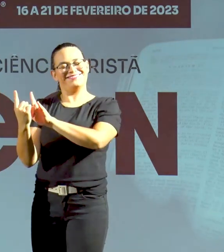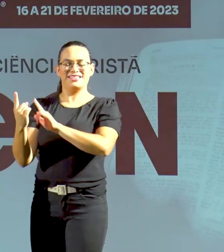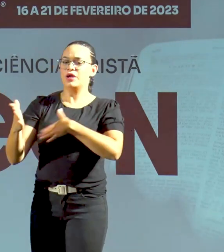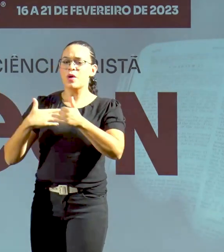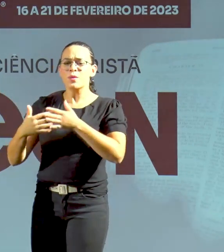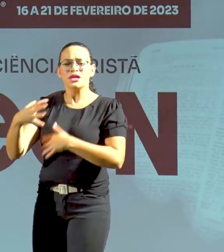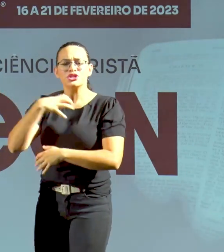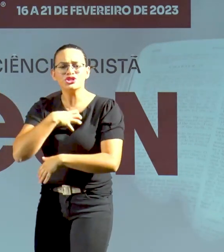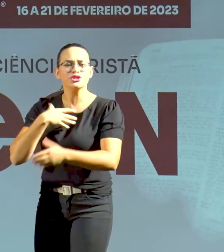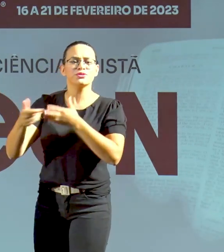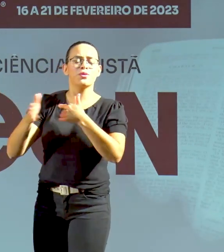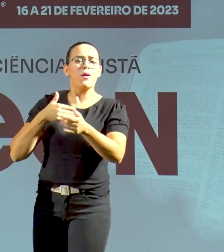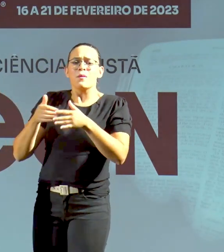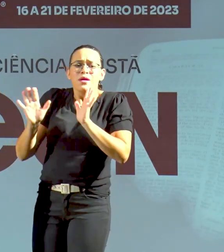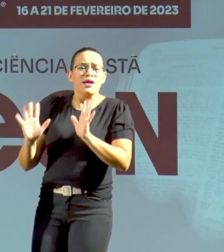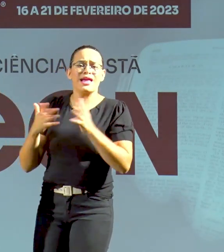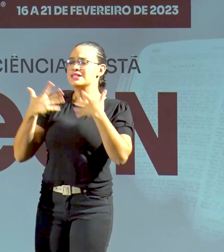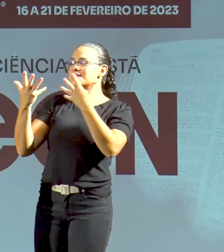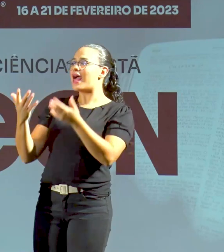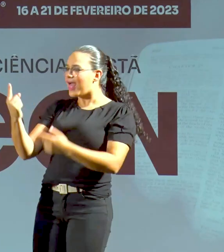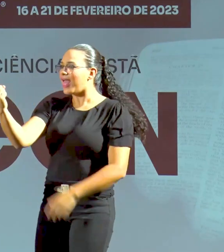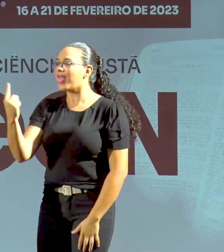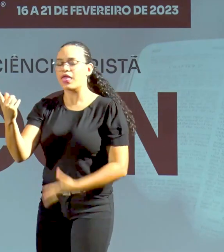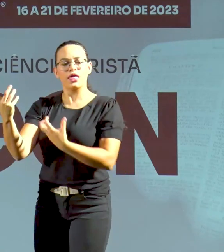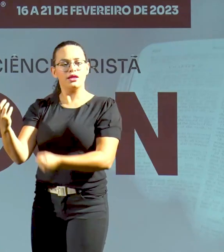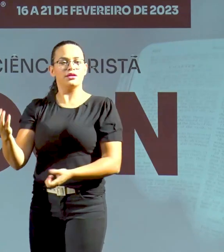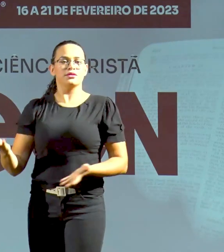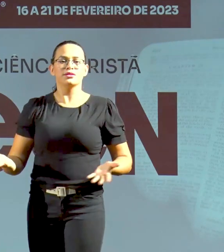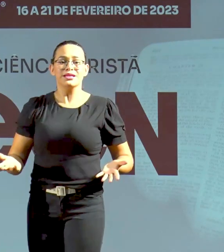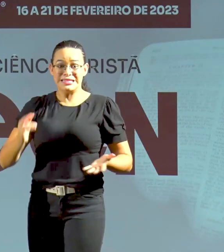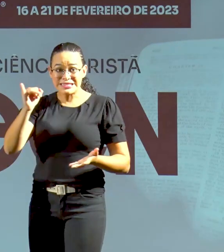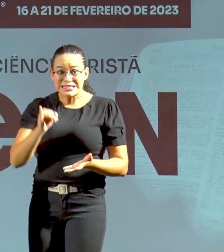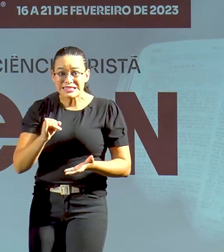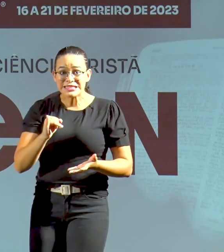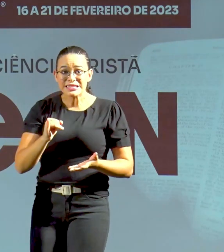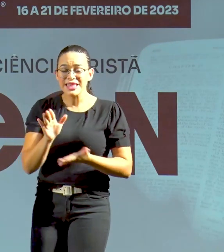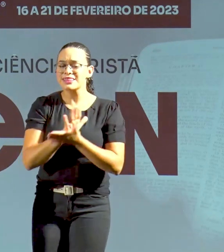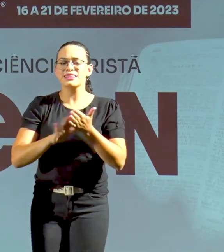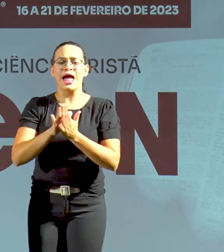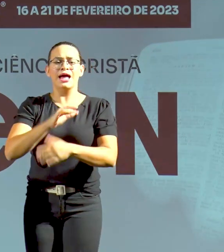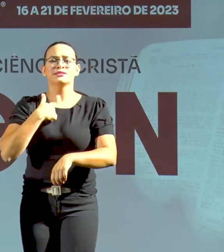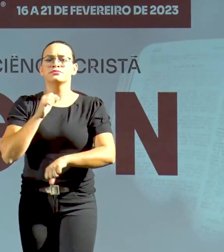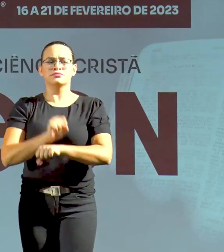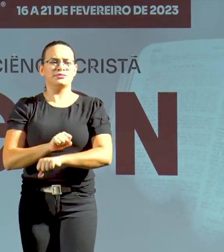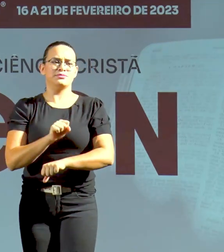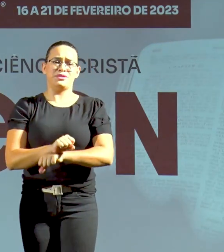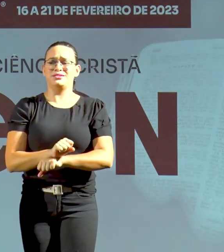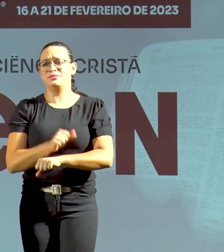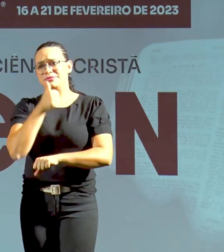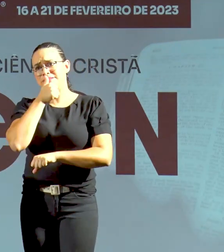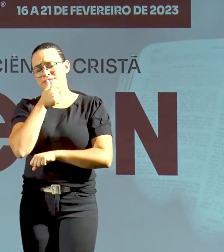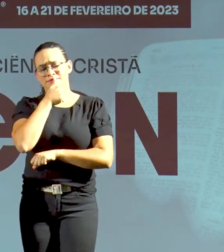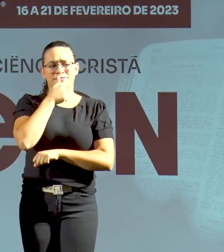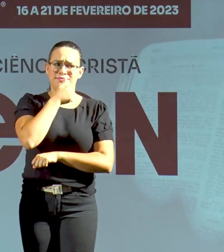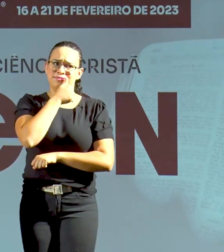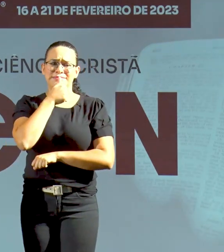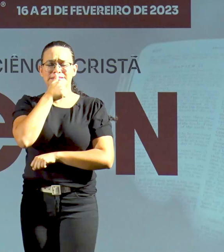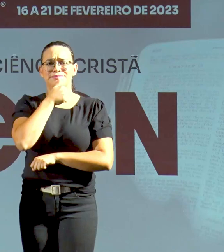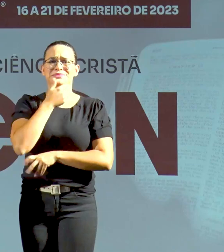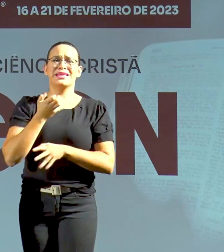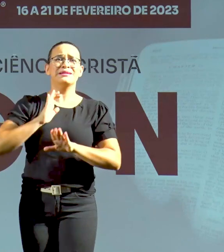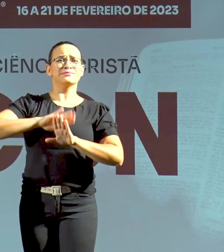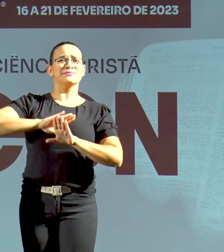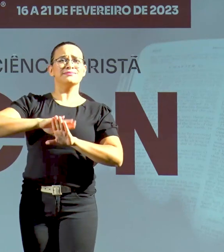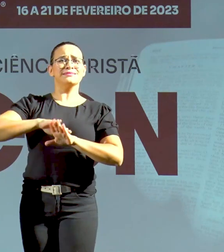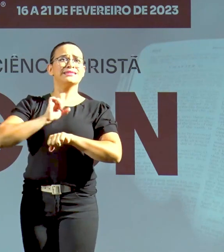do jeito que aparecer nós estamos aceitando enquanto não chega nós dizemos que estamos esperando em Deus é bonito a gente quer se passar